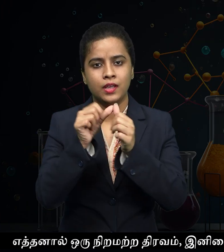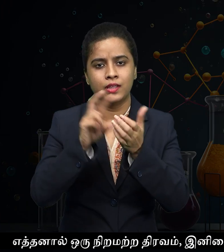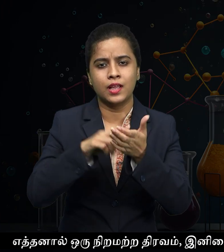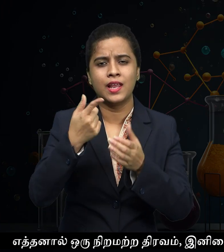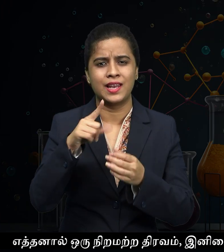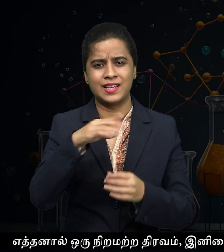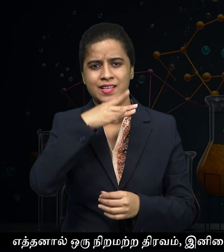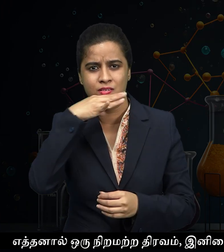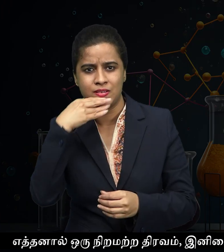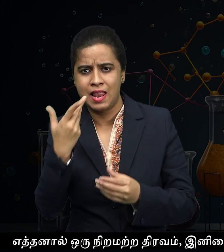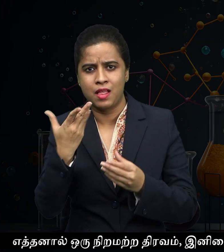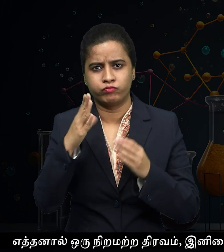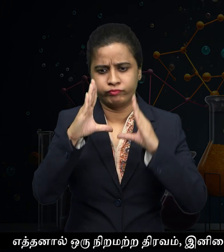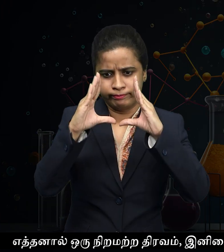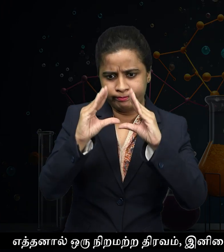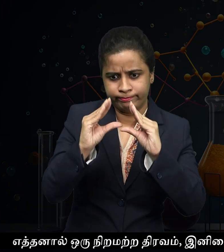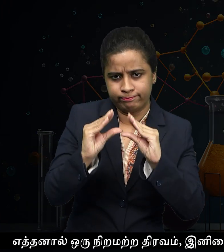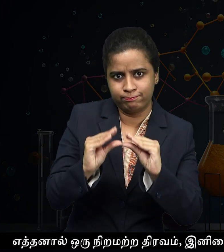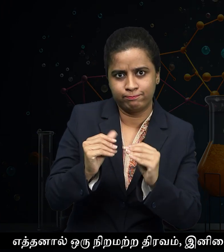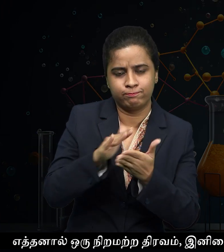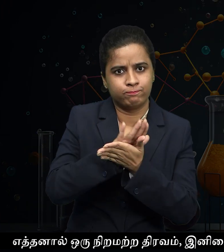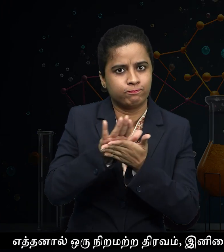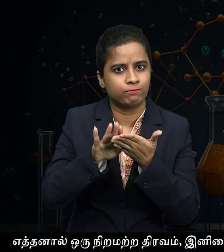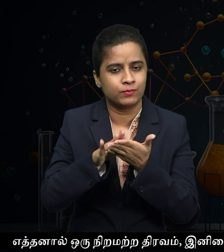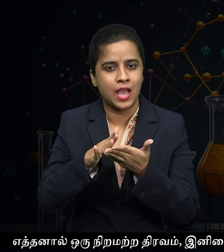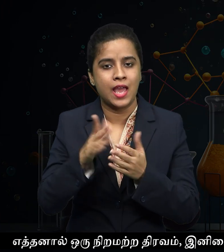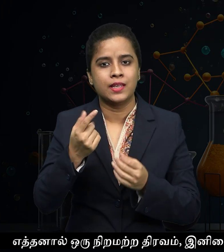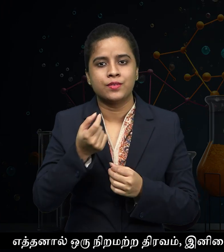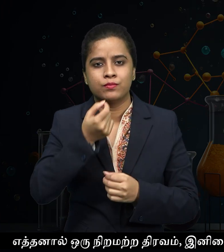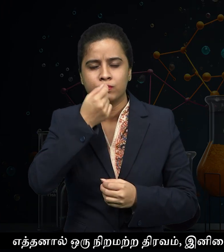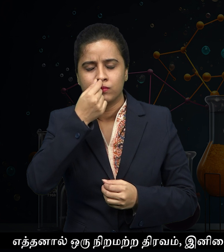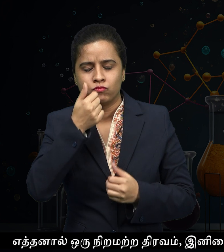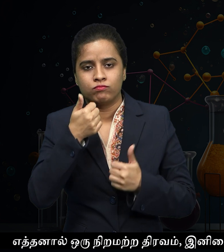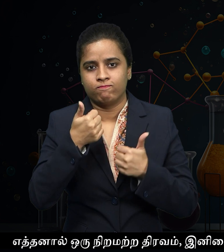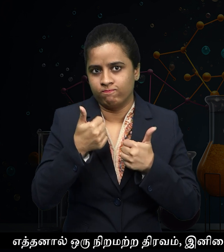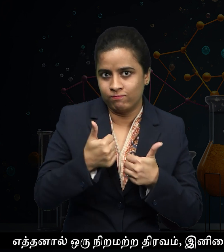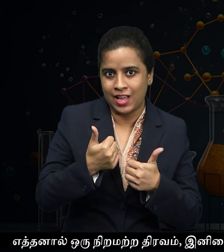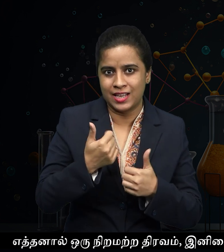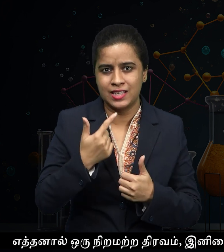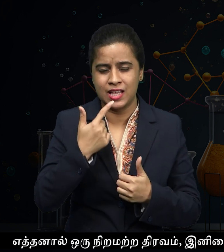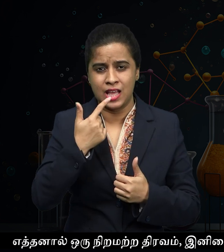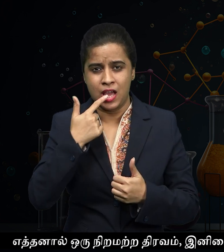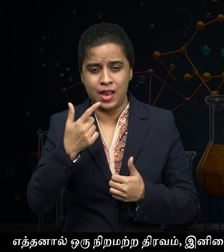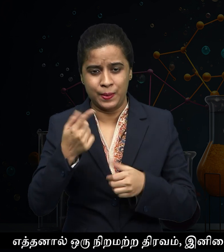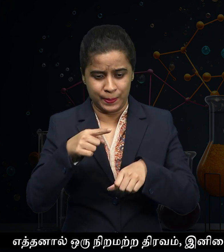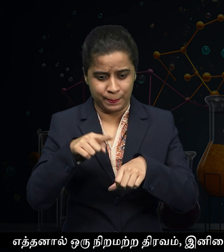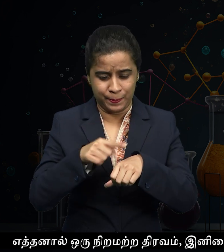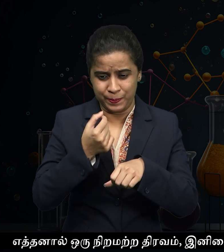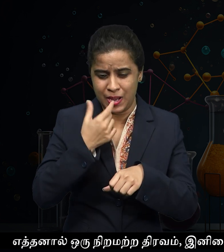எத்தனால் ஒரு நிறமற்ற திரவம், இனிமையான வாசனை மற்றும் எரியும் சுவை கொண்டது.